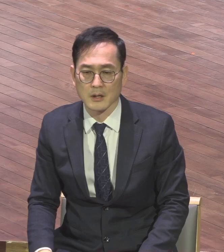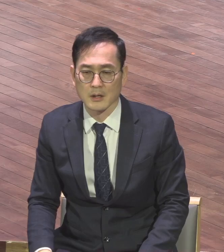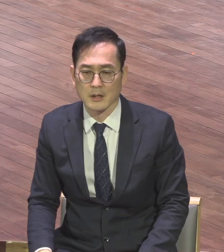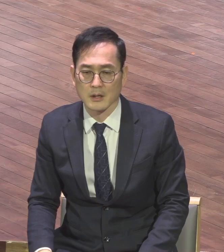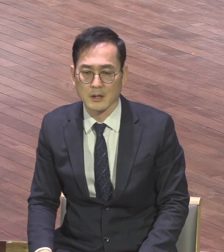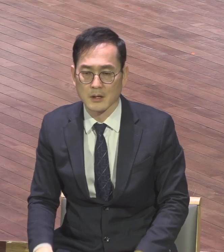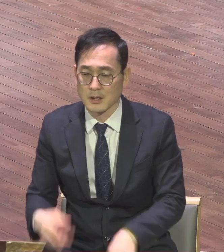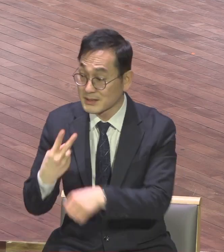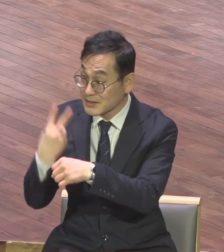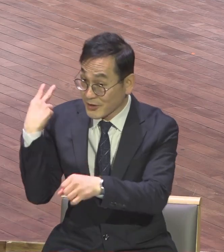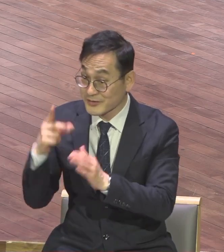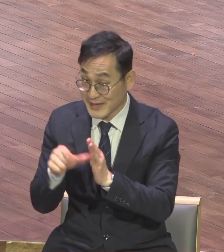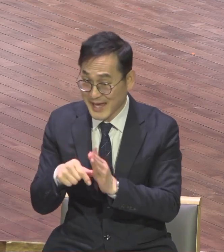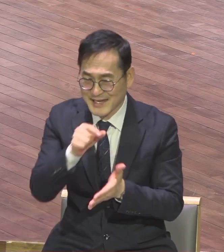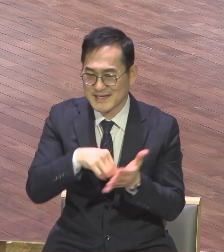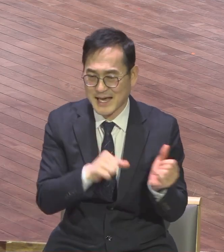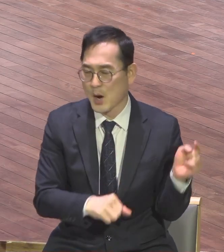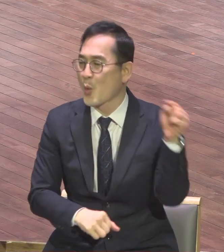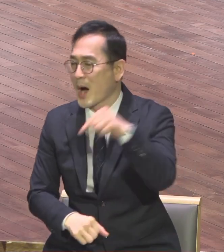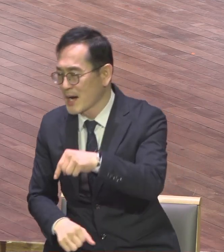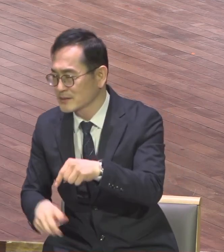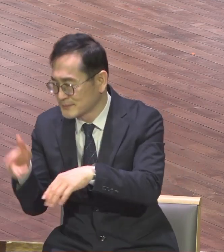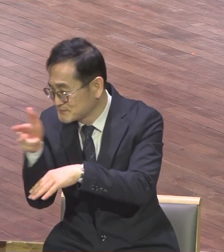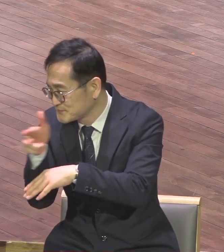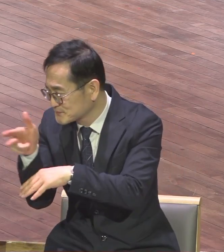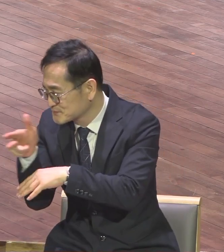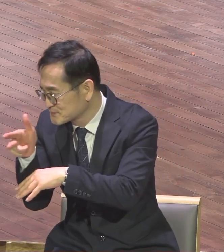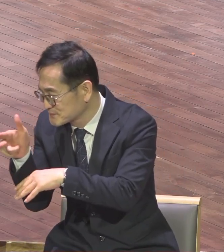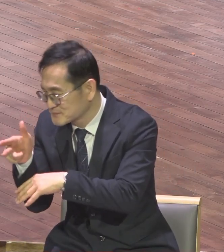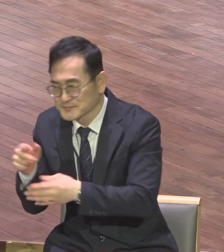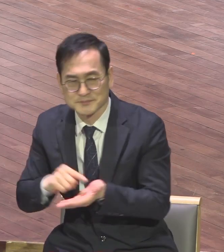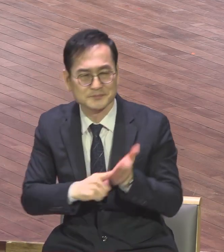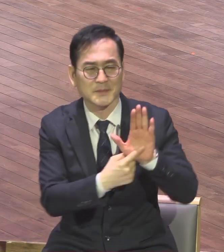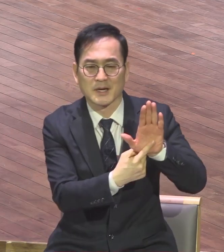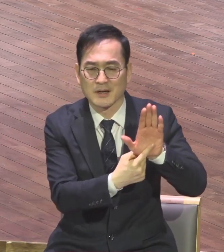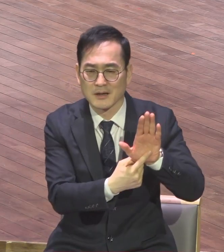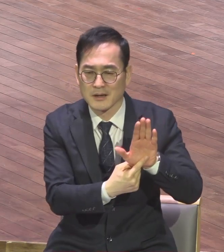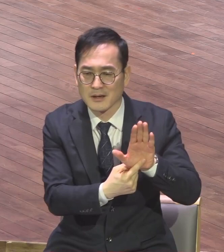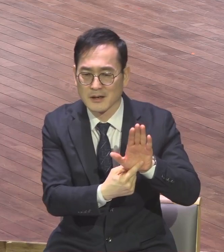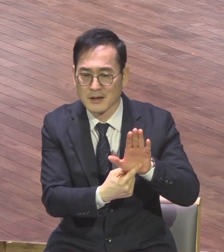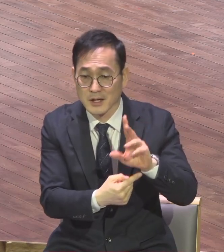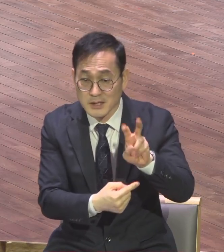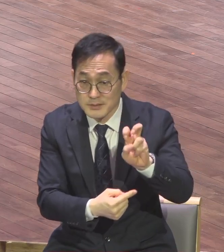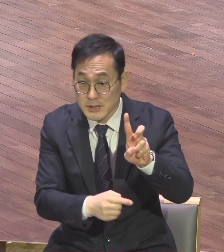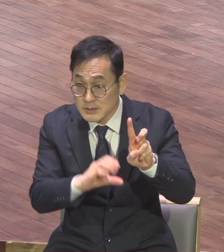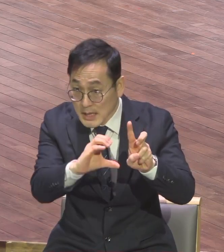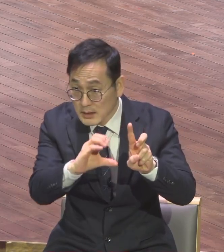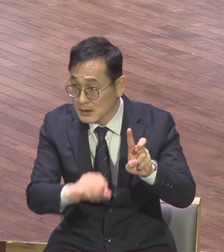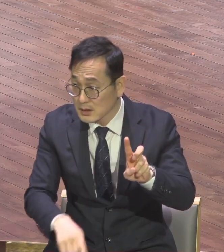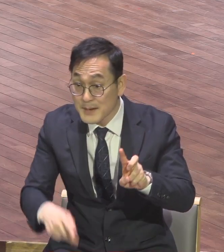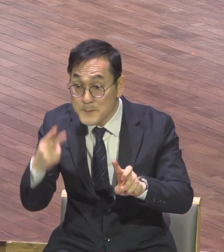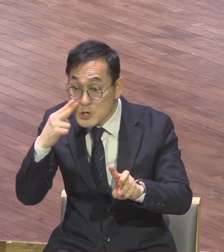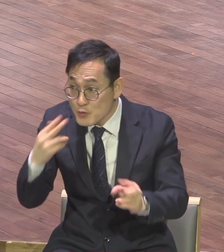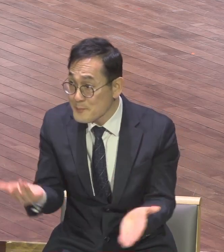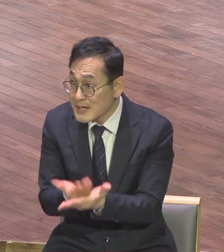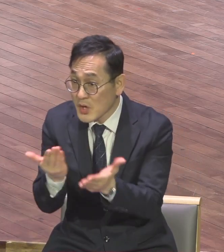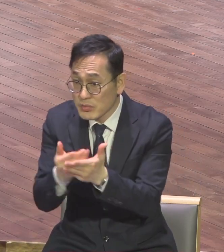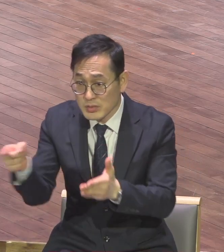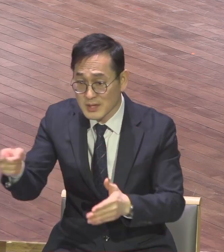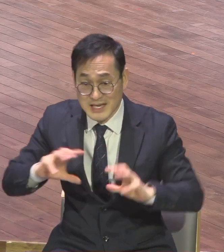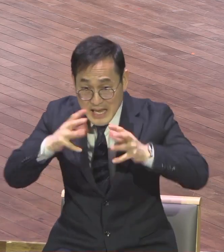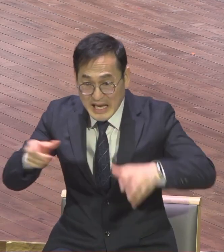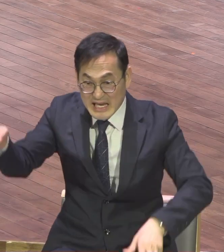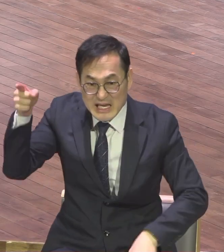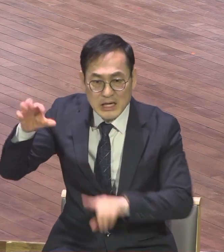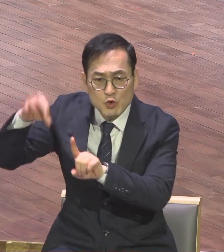2021년에 한 기자가 촬영을 한 겁니다. 그 심각한 상황을. 말도 안 되는 거죠. 21세기 미국에서 그냥 대낮에 거리에 사람들이